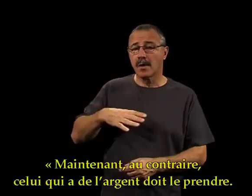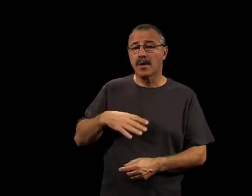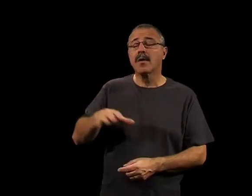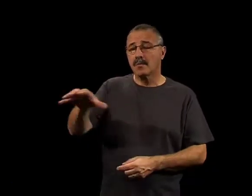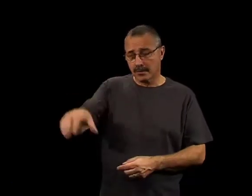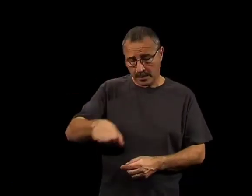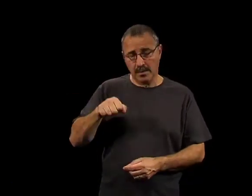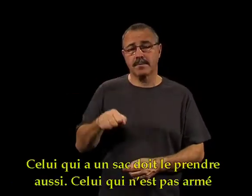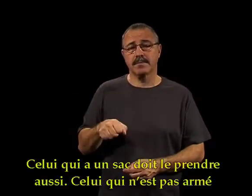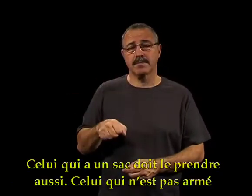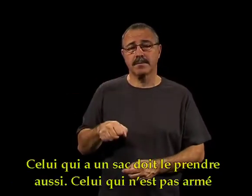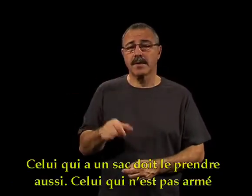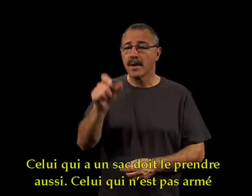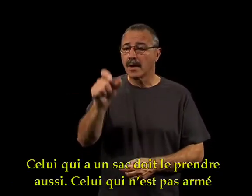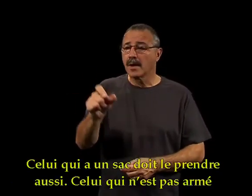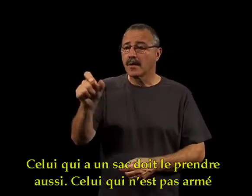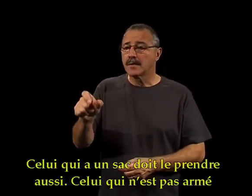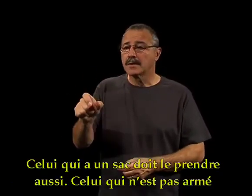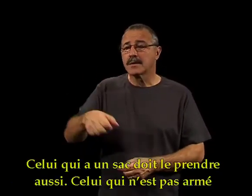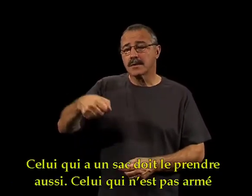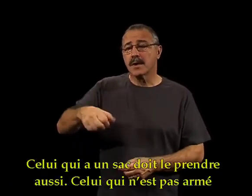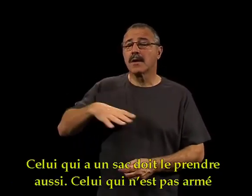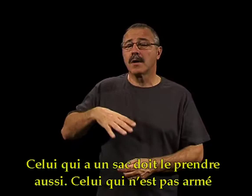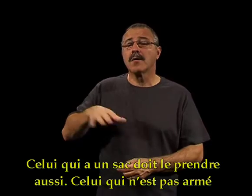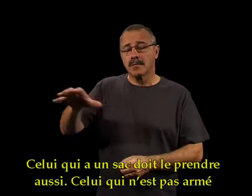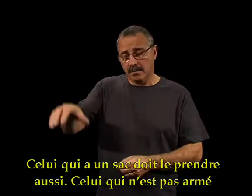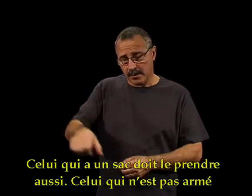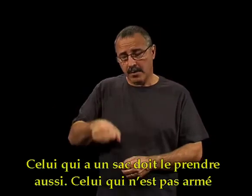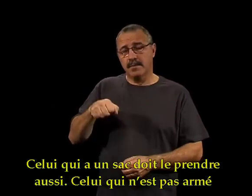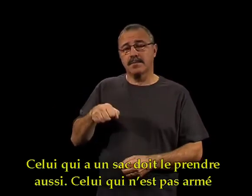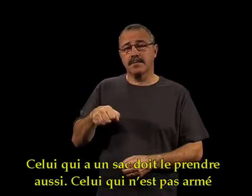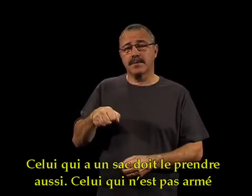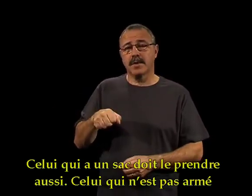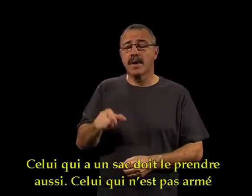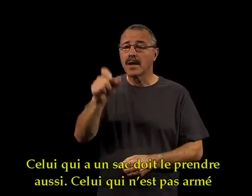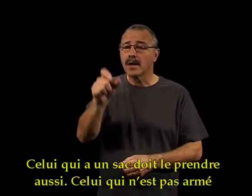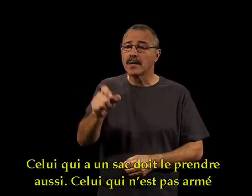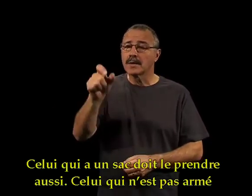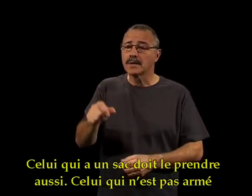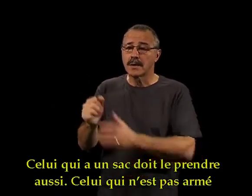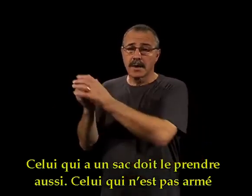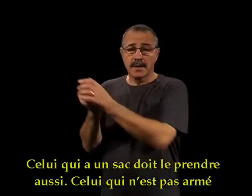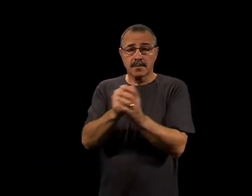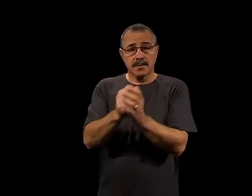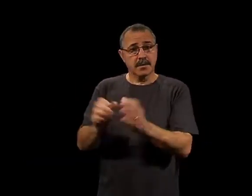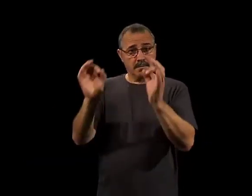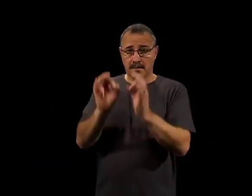contraire, celui qui a de l'argent doit le prendre. Celui qui a un sac doit le prendre aussi.